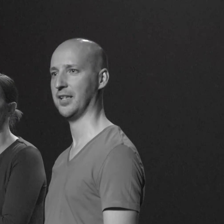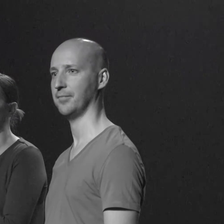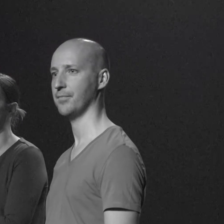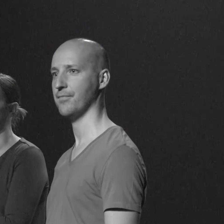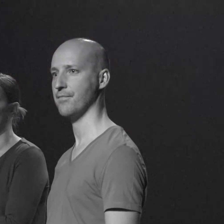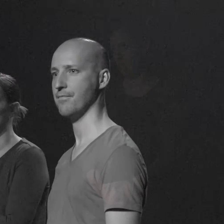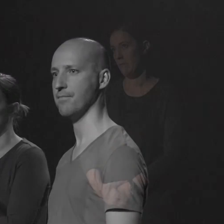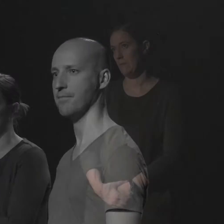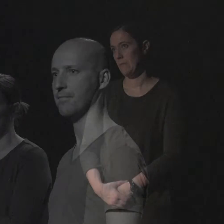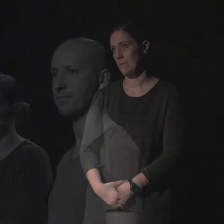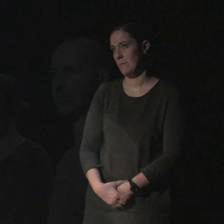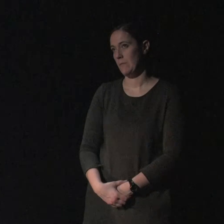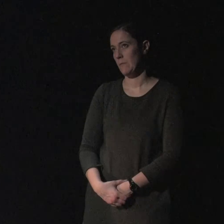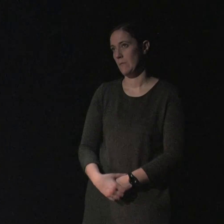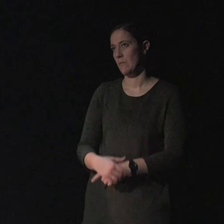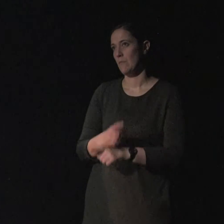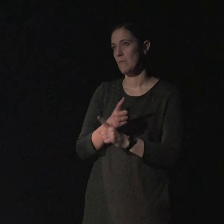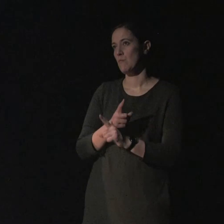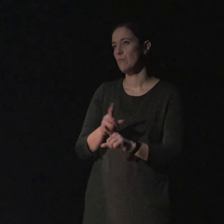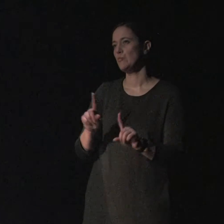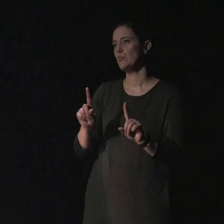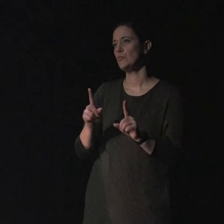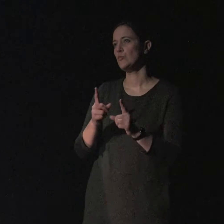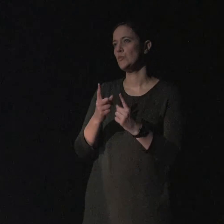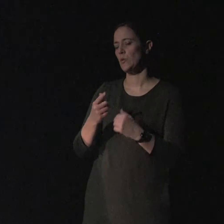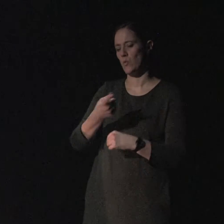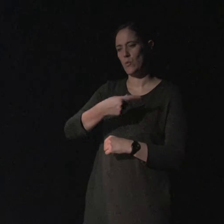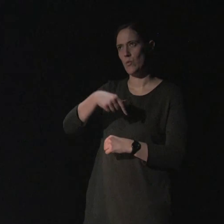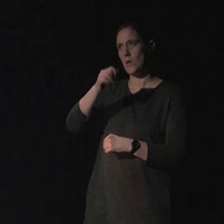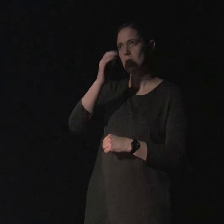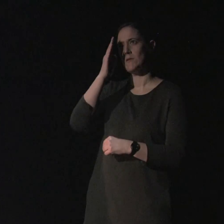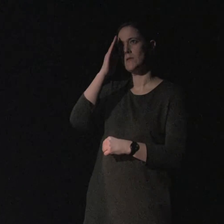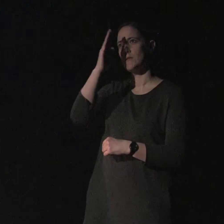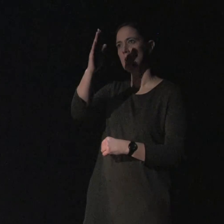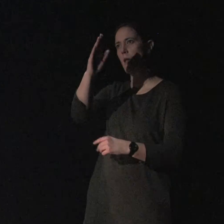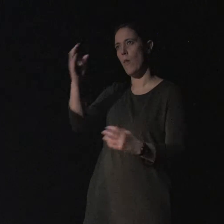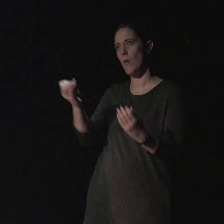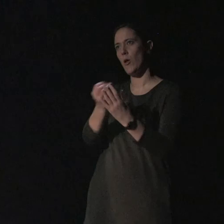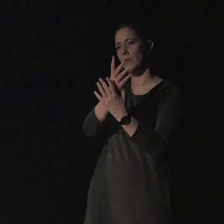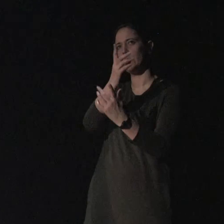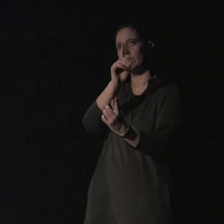Ook niet. We'll meet again.